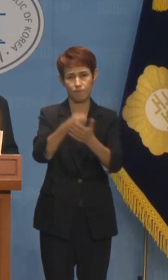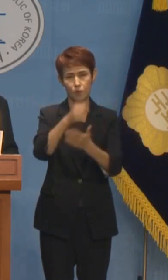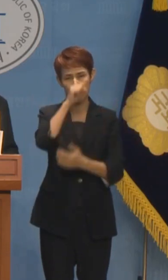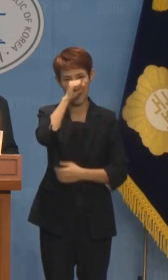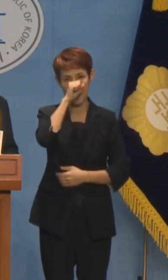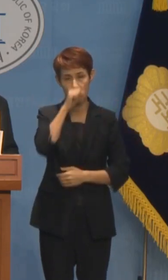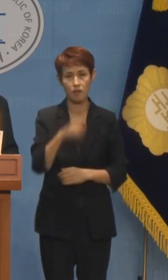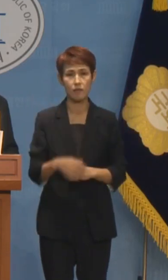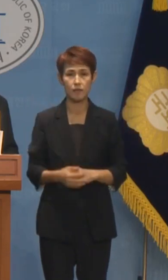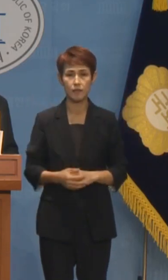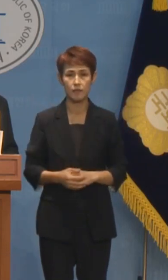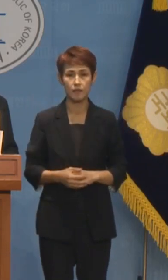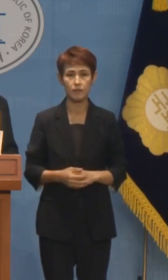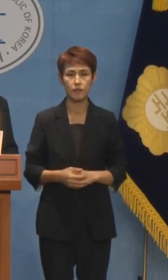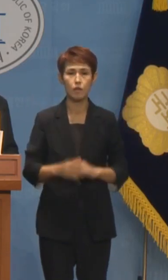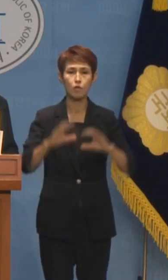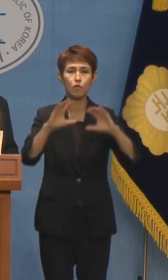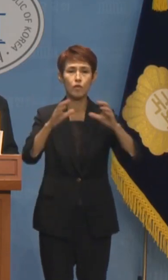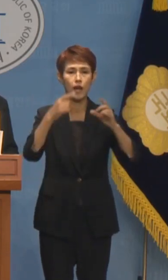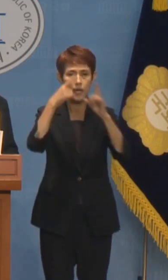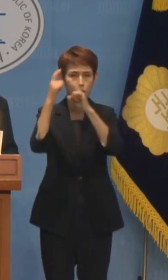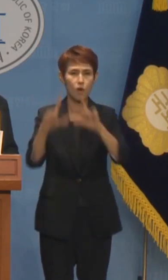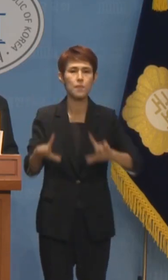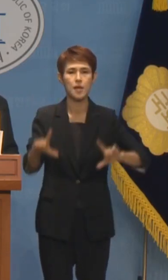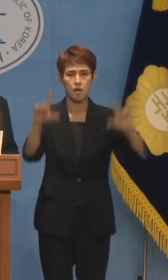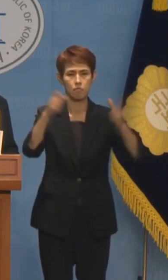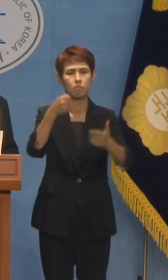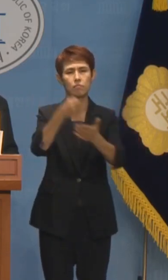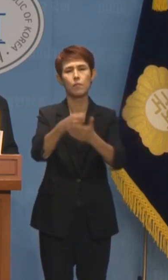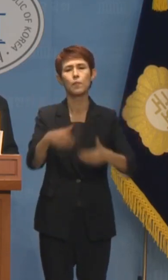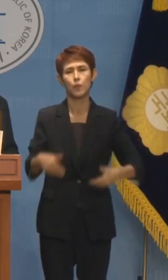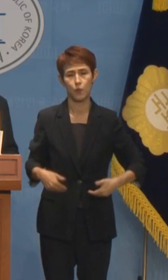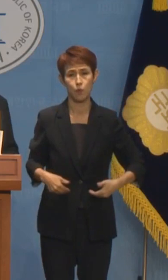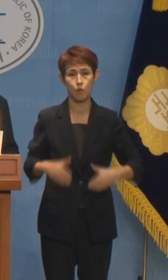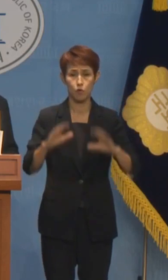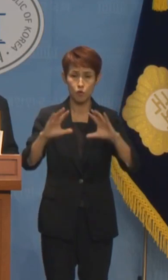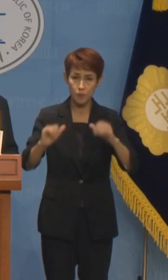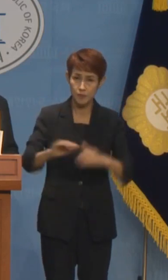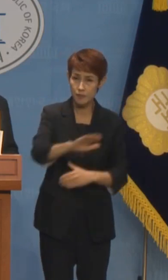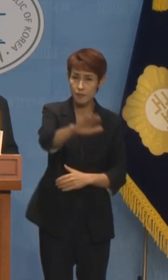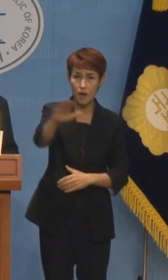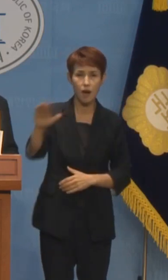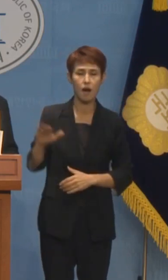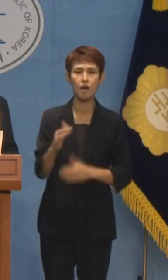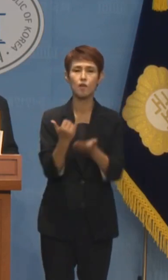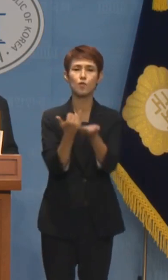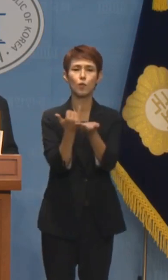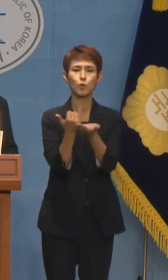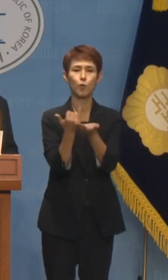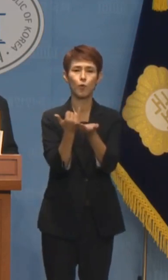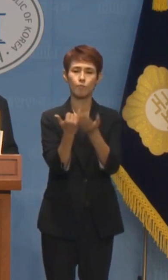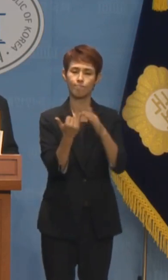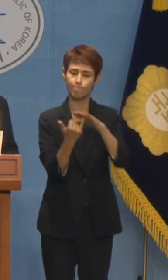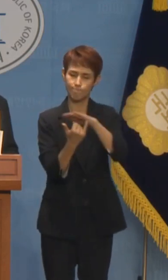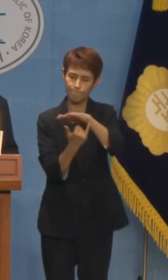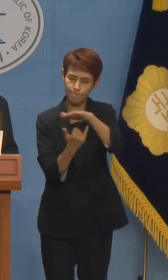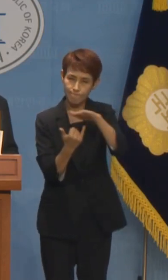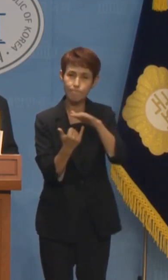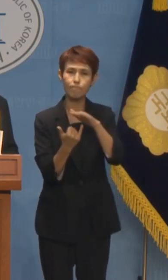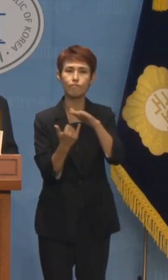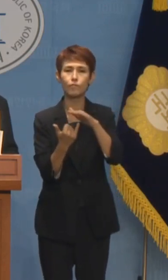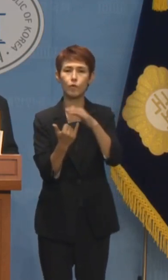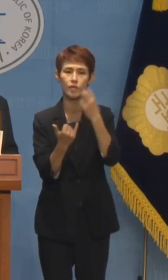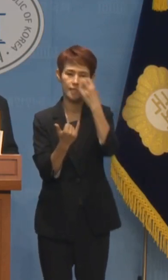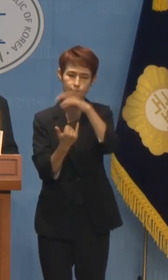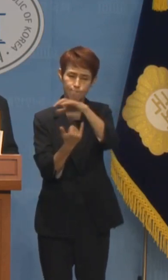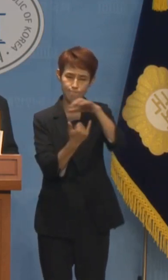아니라 국가 기념일로 제정해서 온 국민들이 독도를 더욱더 사랑하게 하고 독도를 지키려고